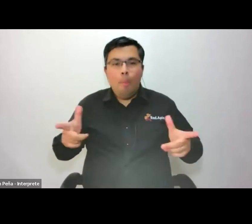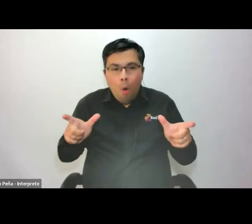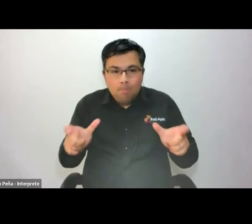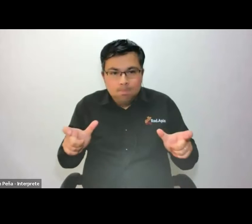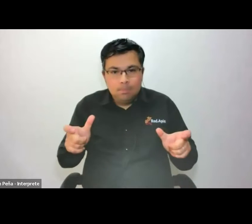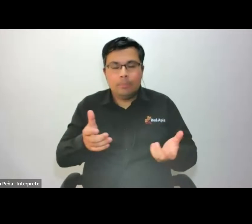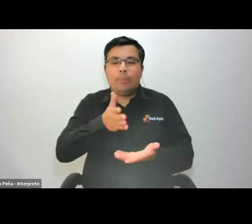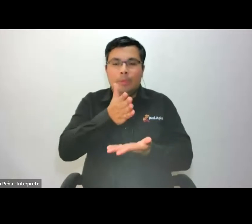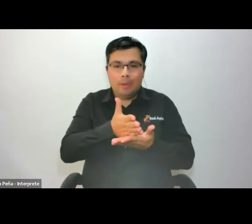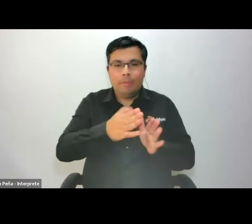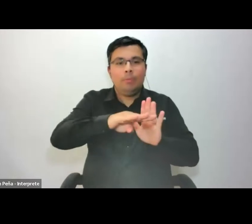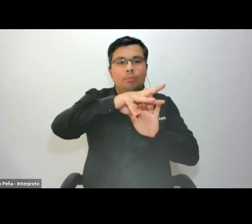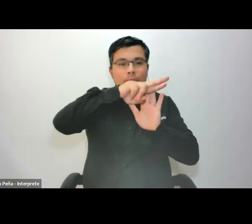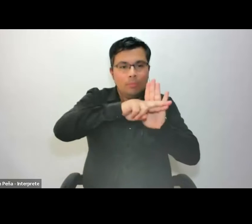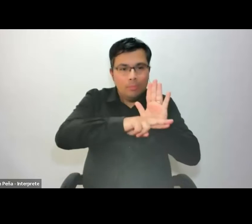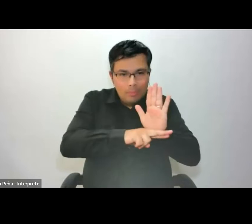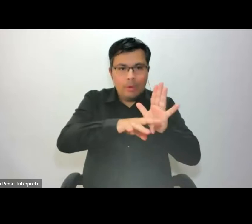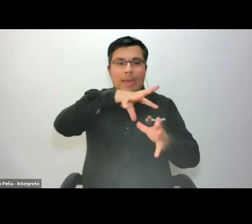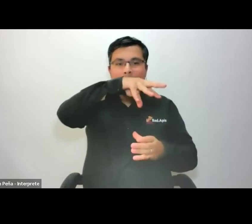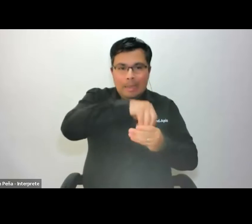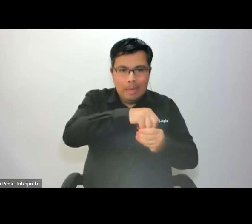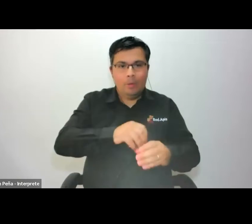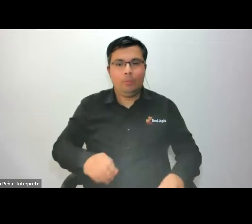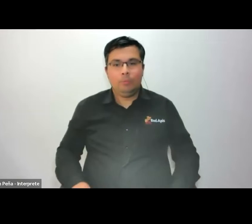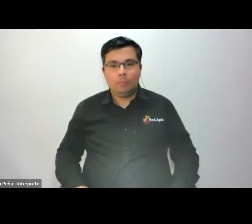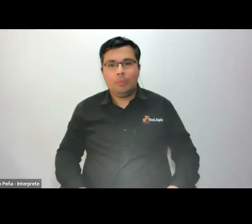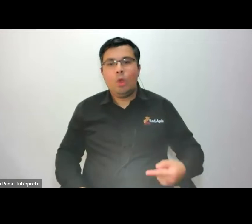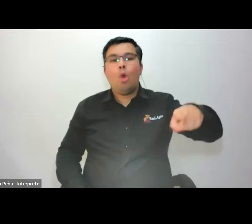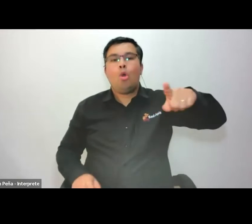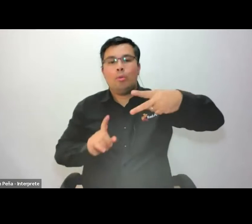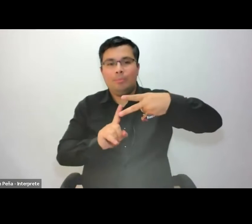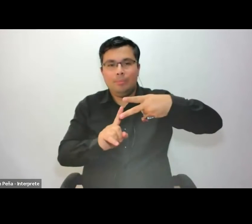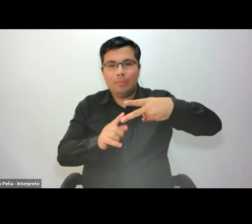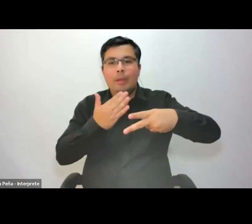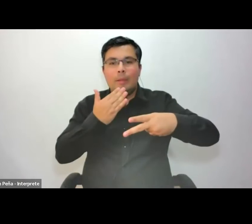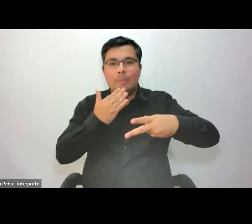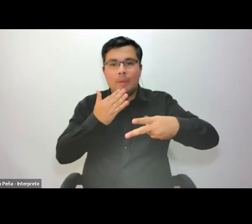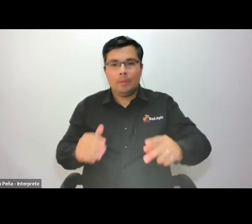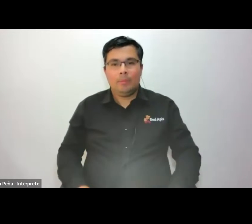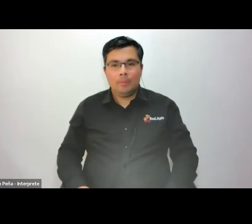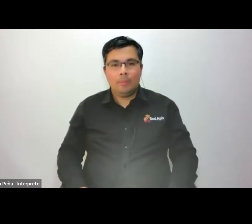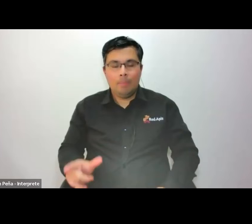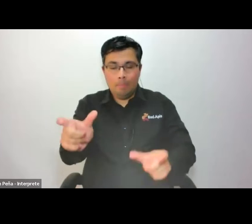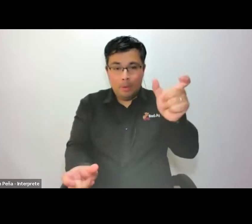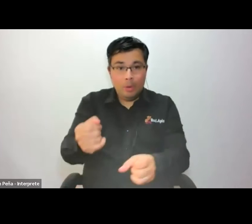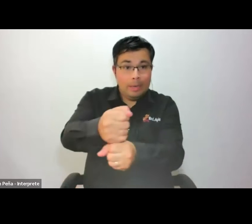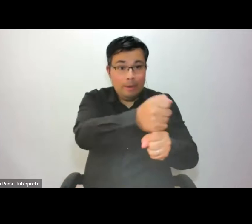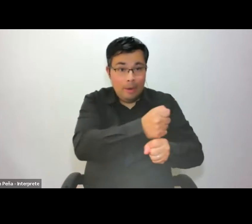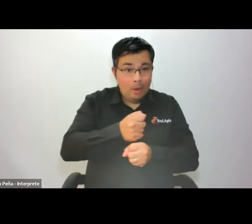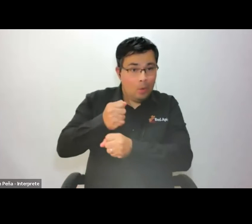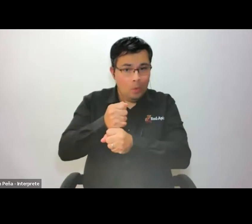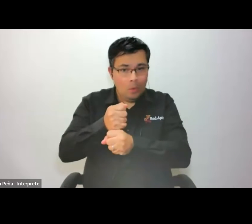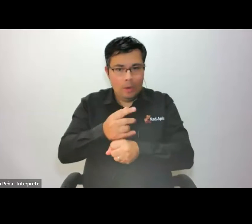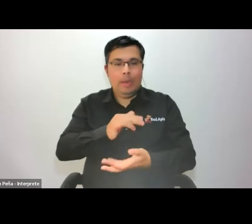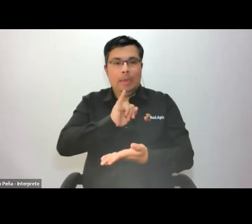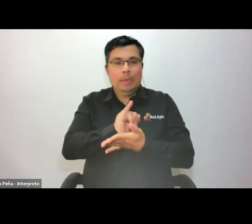otro lado, los establecimientos educacionales tienen el deber de capacitar a sus trabajadores, a los trabajadores de la educación, a los